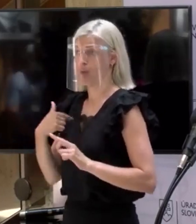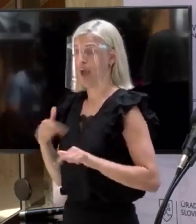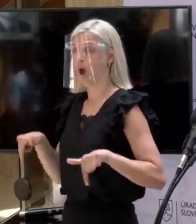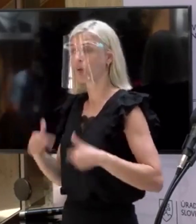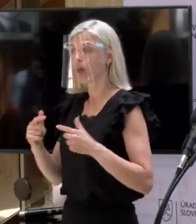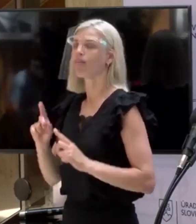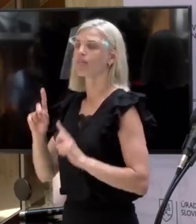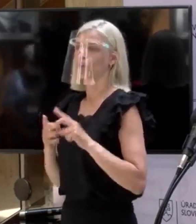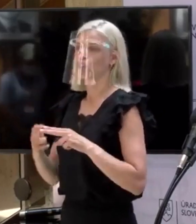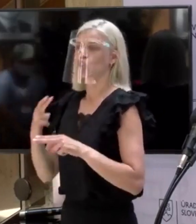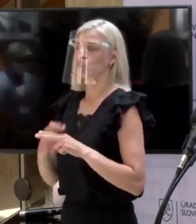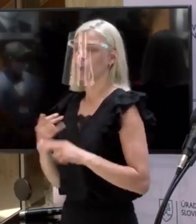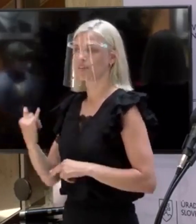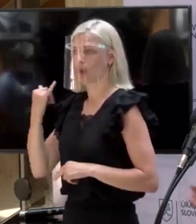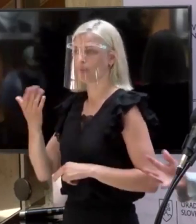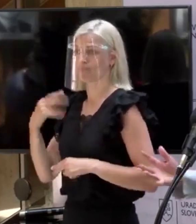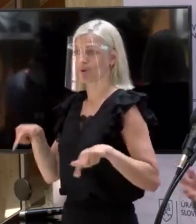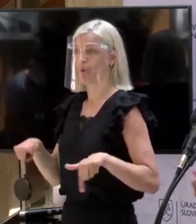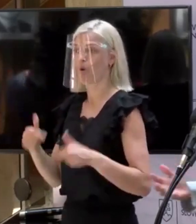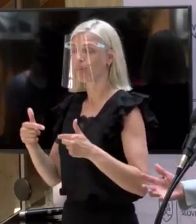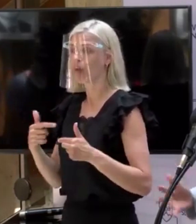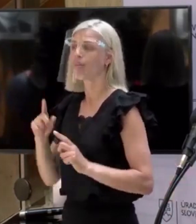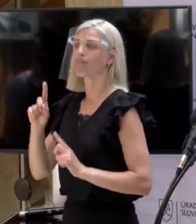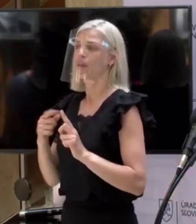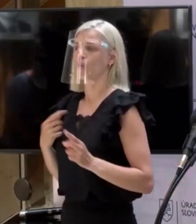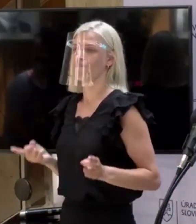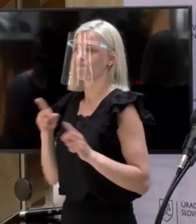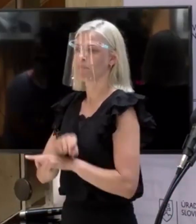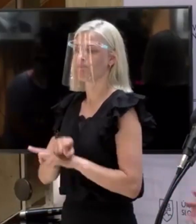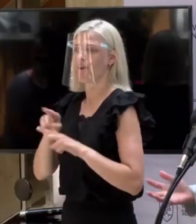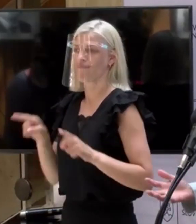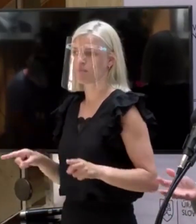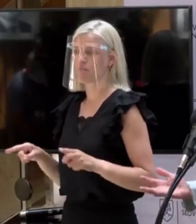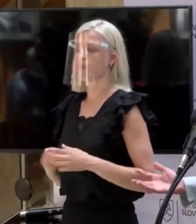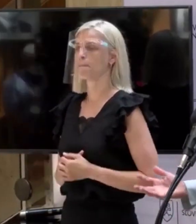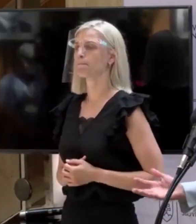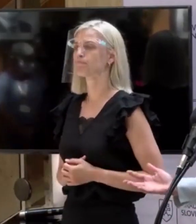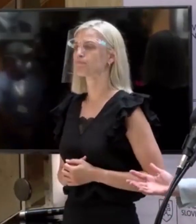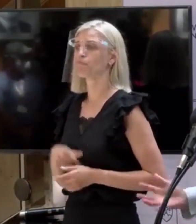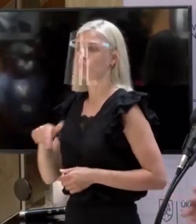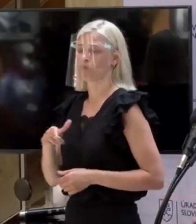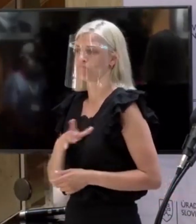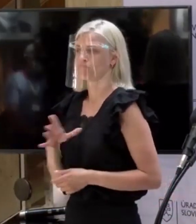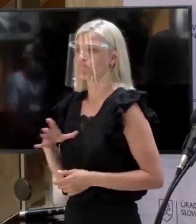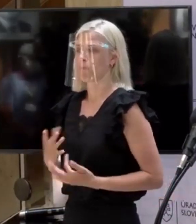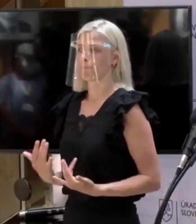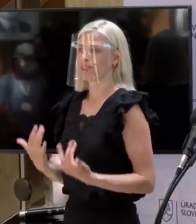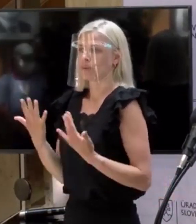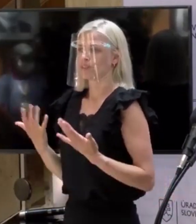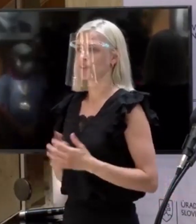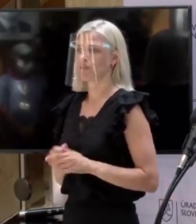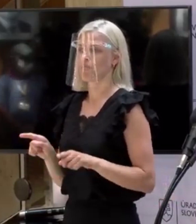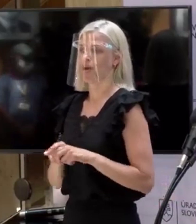a na niektorých bol štátny tajomník, na niektorých sme sa vzájomne vymenili. Myslím si, že to bolo prirodzené, tak ako to bolo